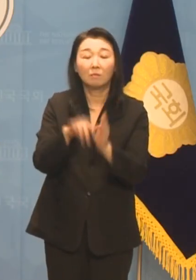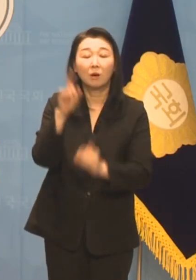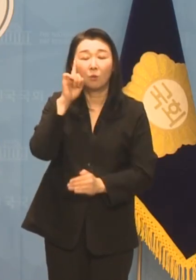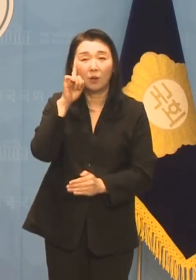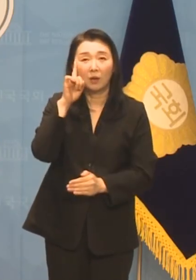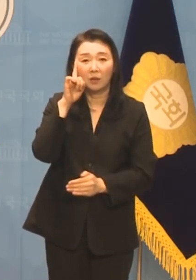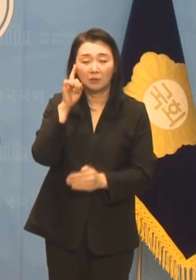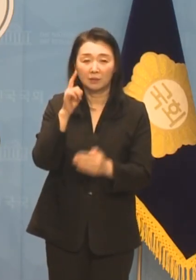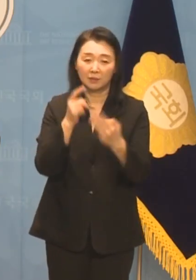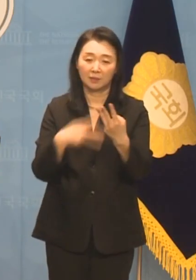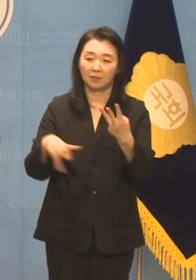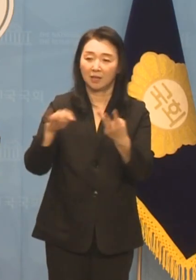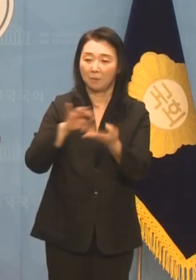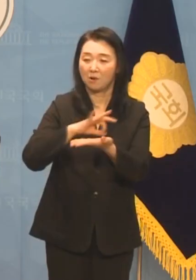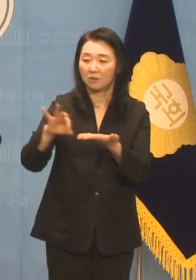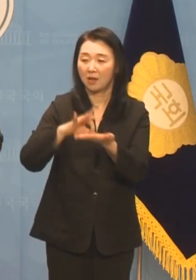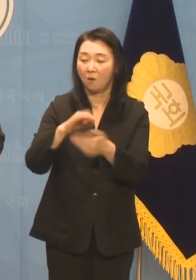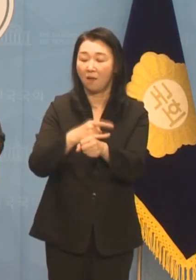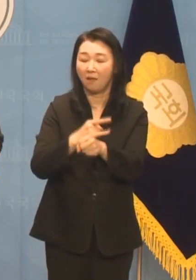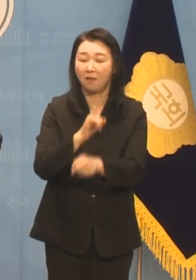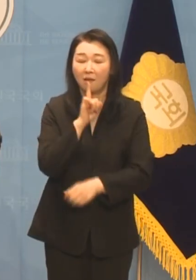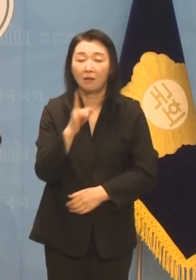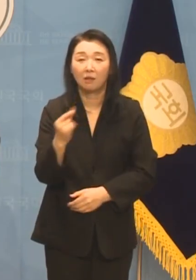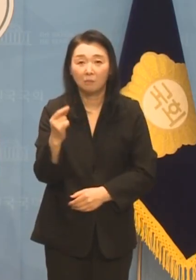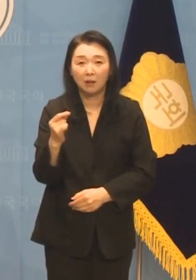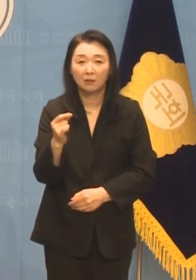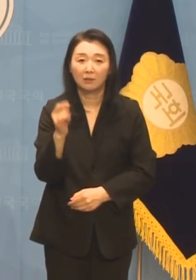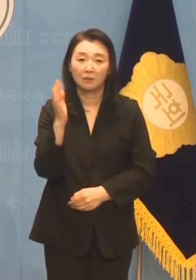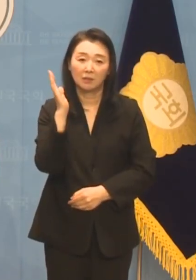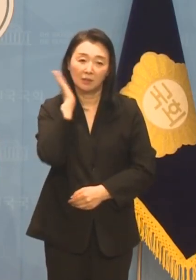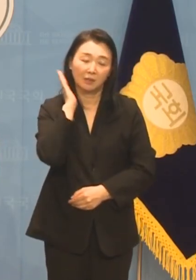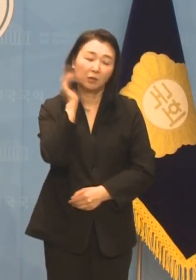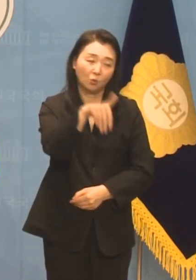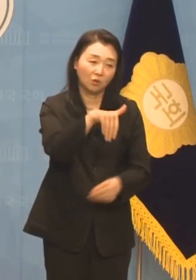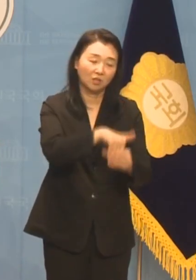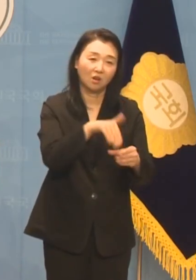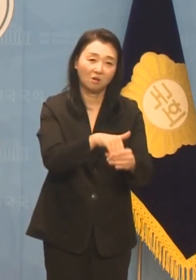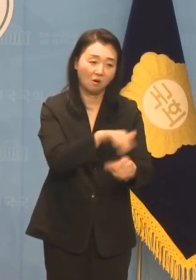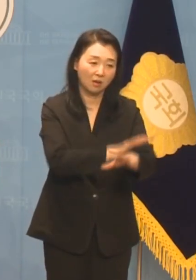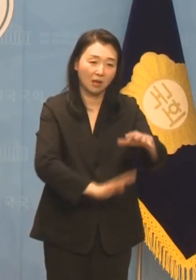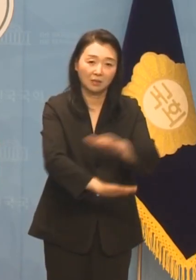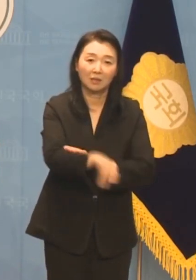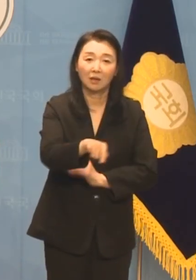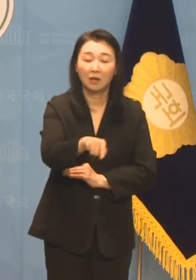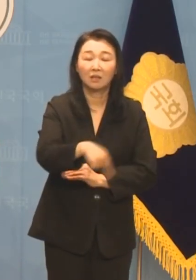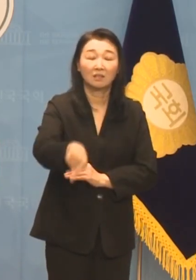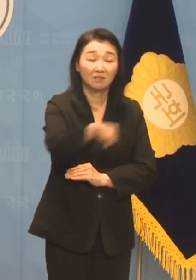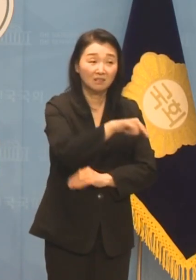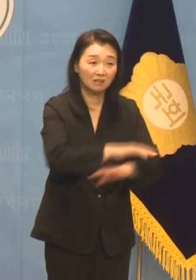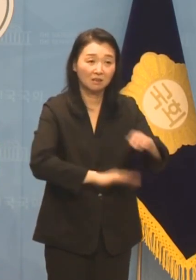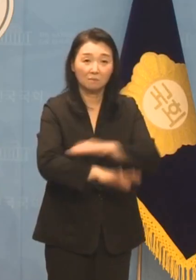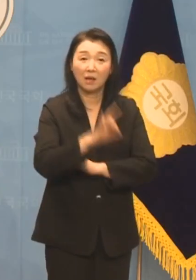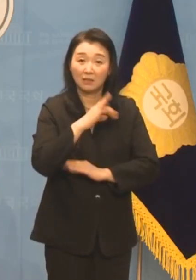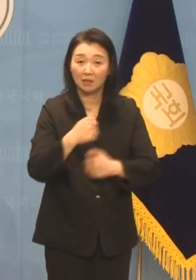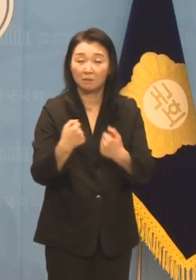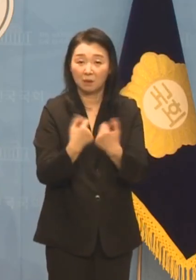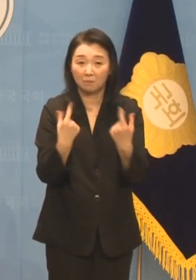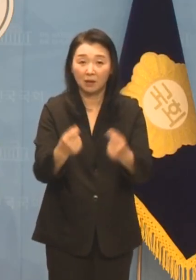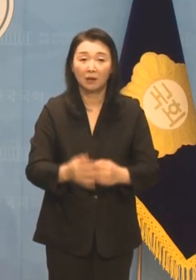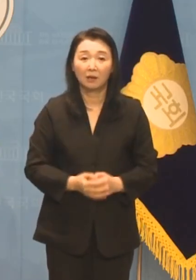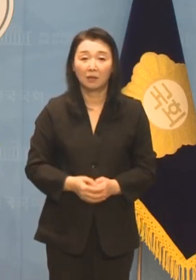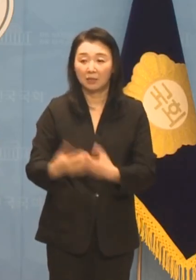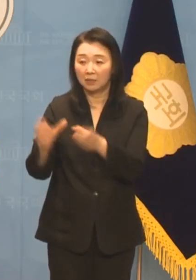3억 원씩을 내라는 거대 양당의 대선전, 여전한 그들만의 리그입니다. 각